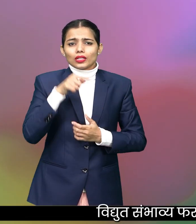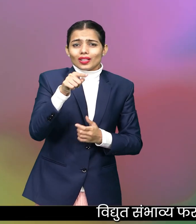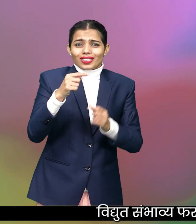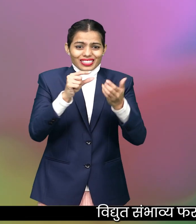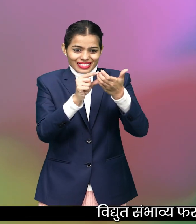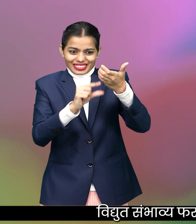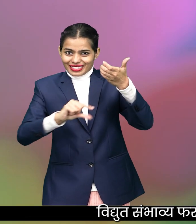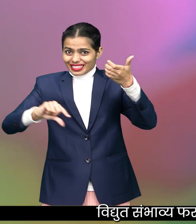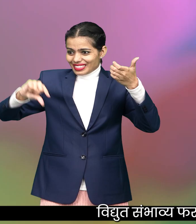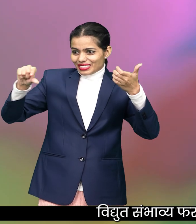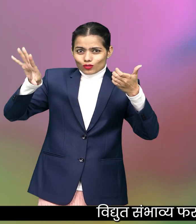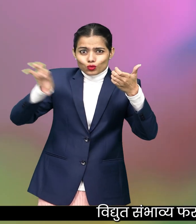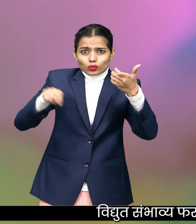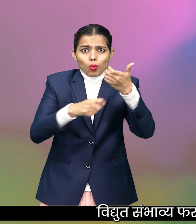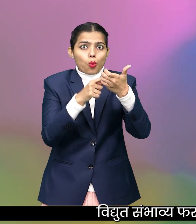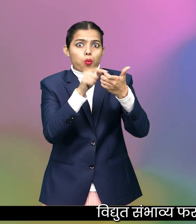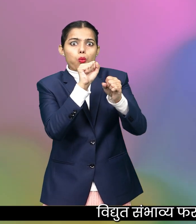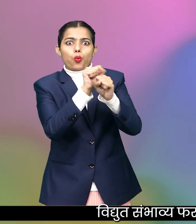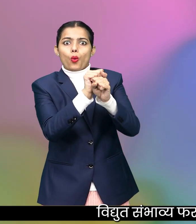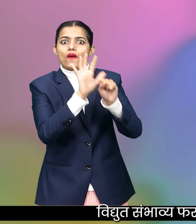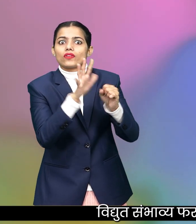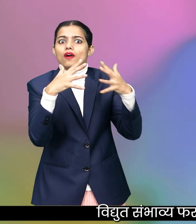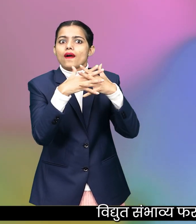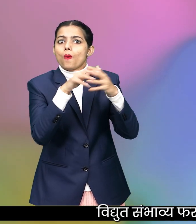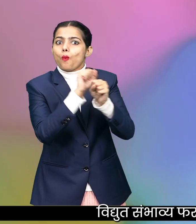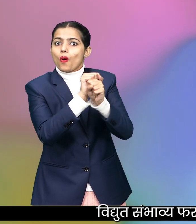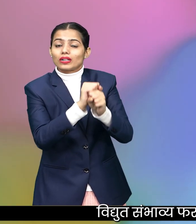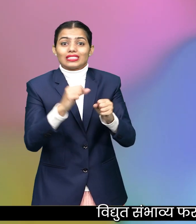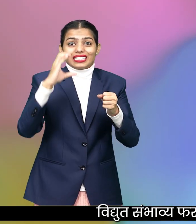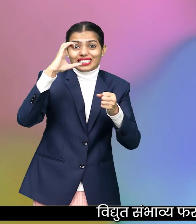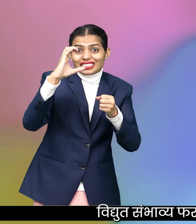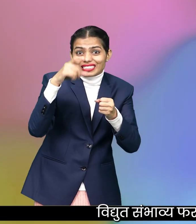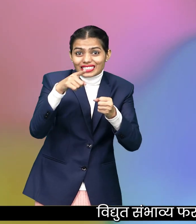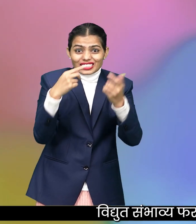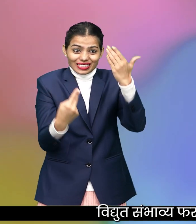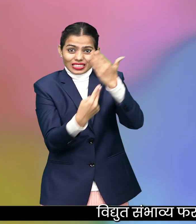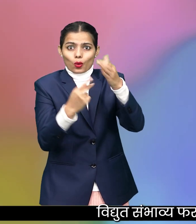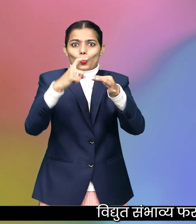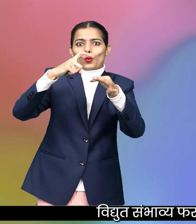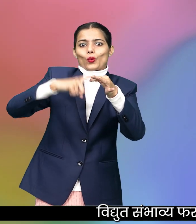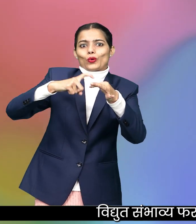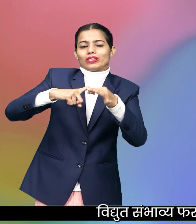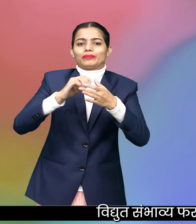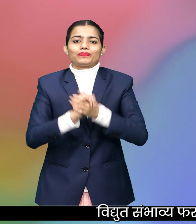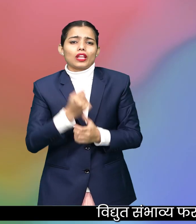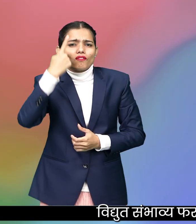विद्युत संभाव्य फरक बरोबर केलेले कार्य W, आवेश Q.